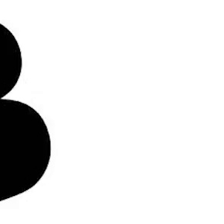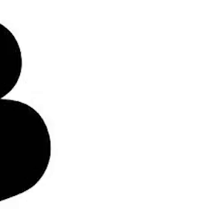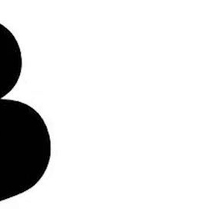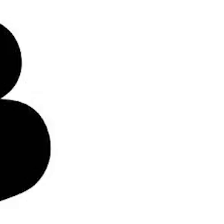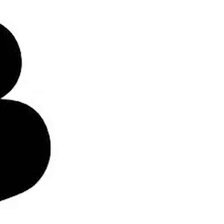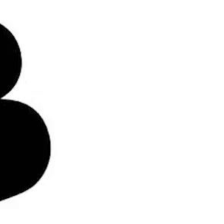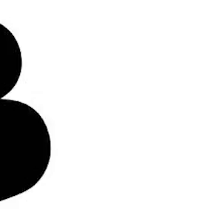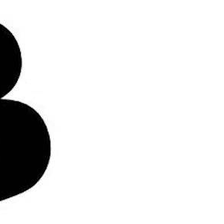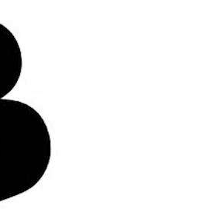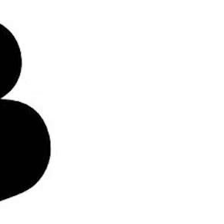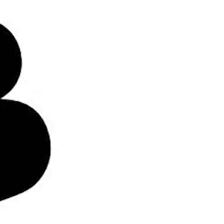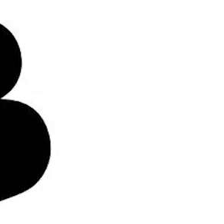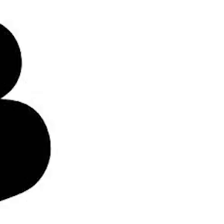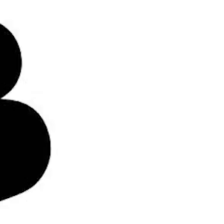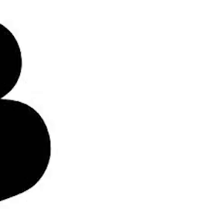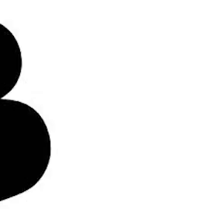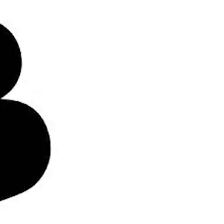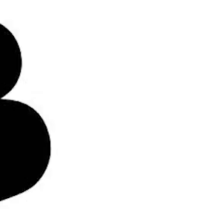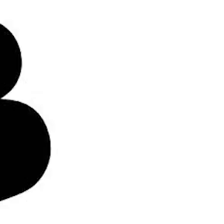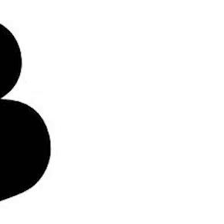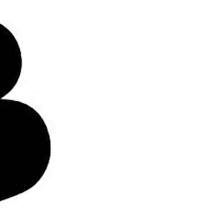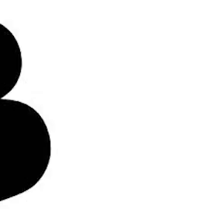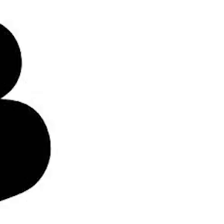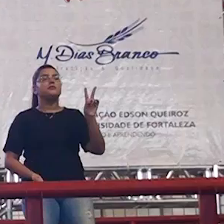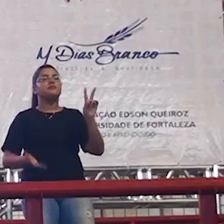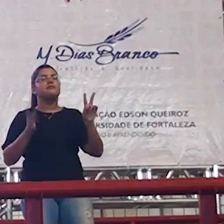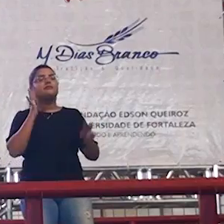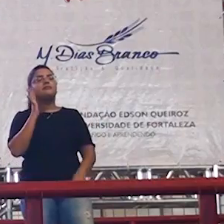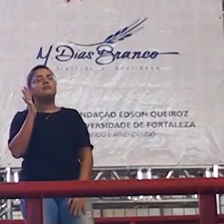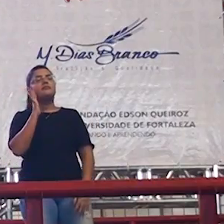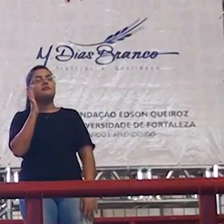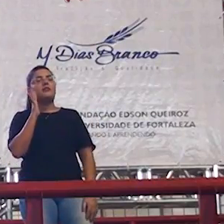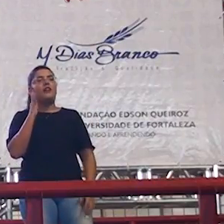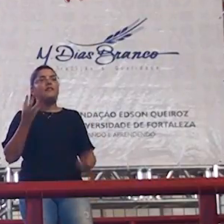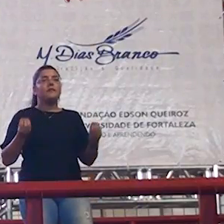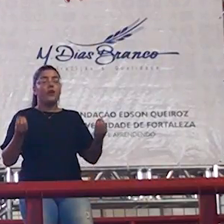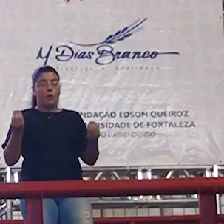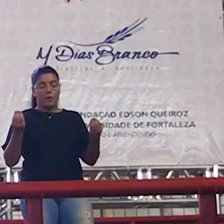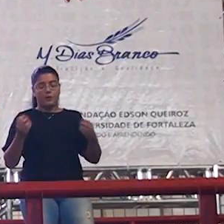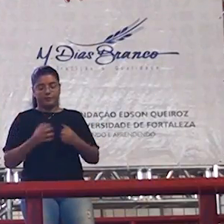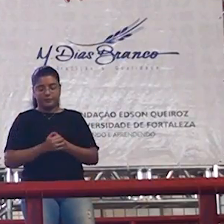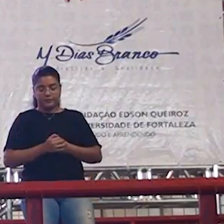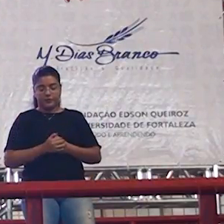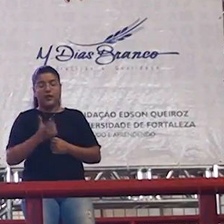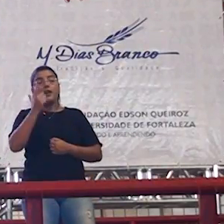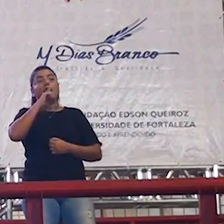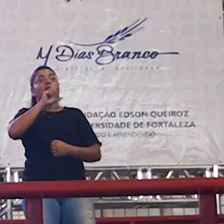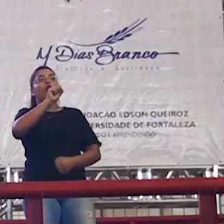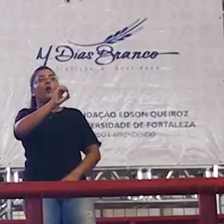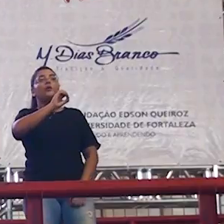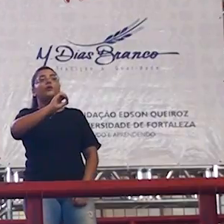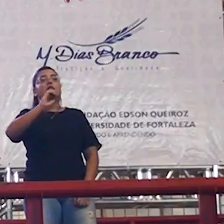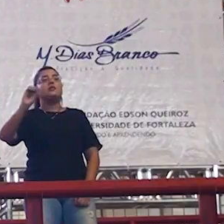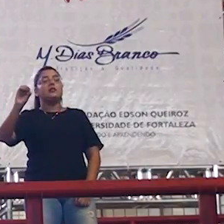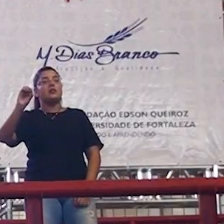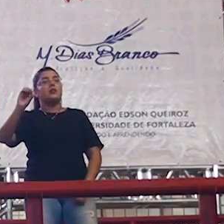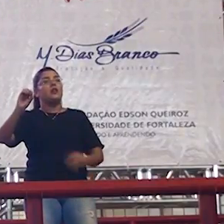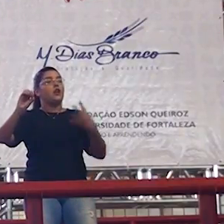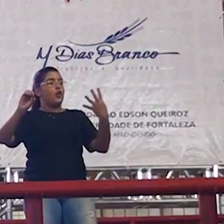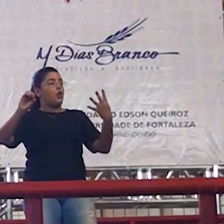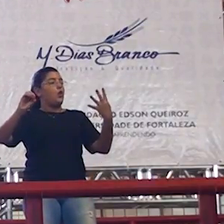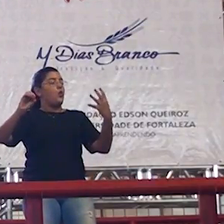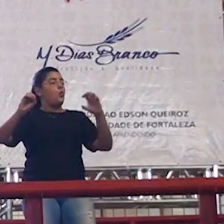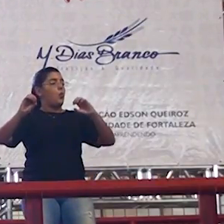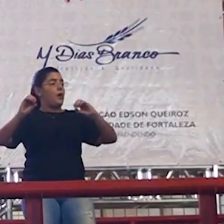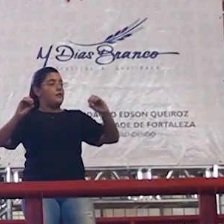Vai dar quanto essa raiz? Vamos pensar um pouco. Quem é 800? É 400